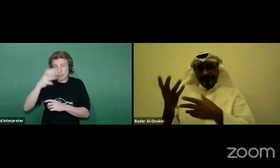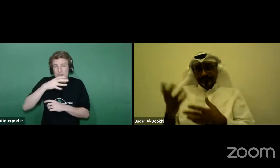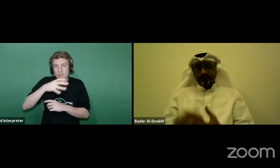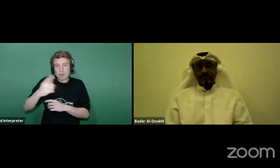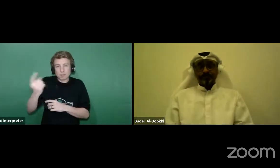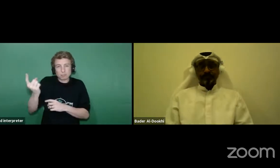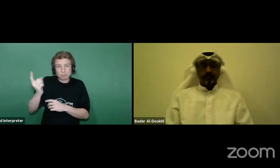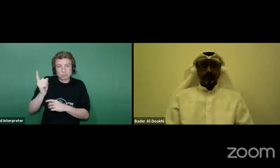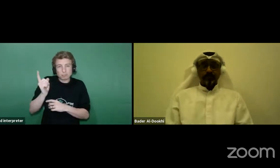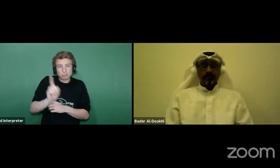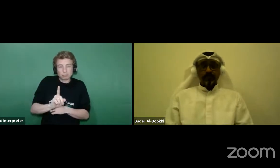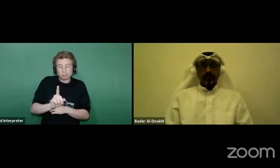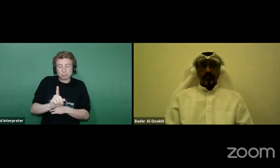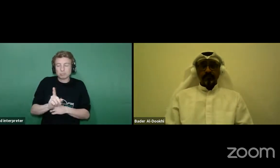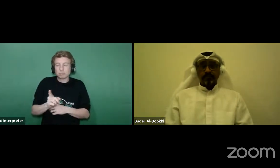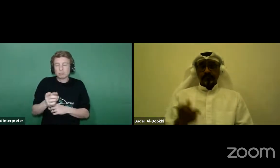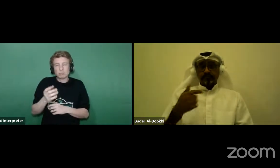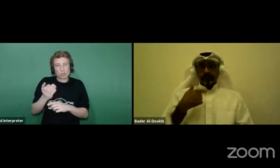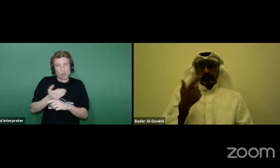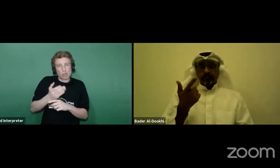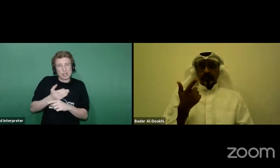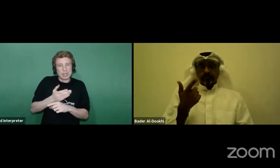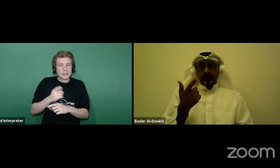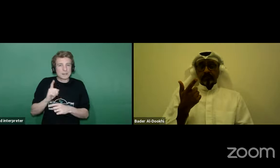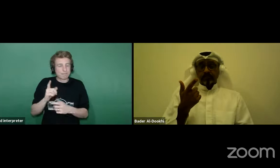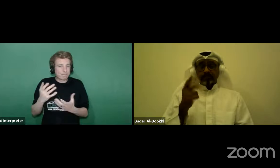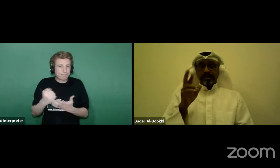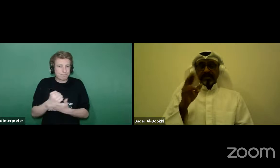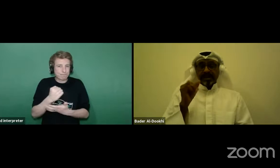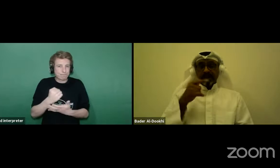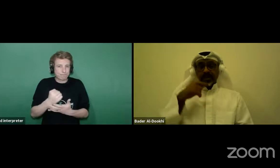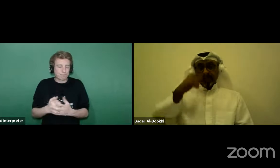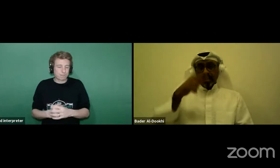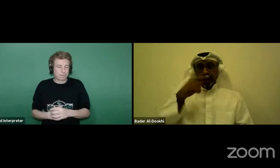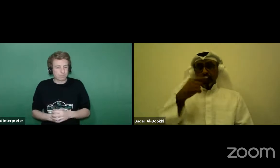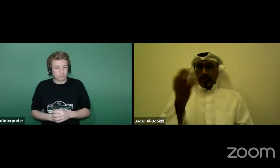ممكن تستمر حتى أشوف مع الشيخ.